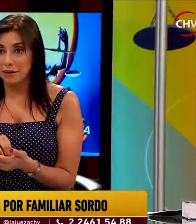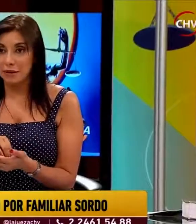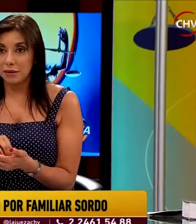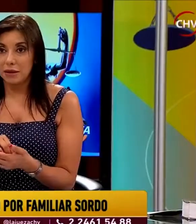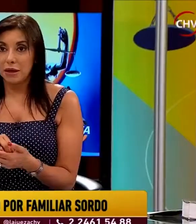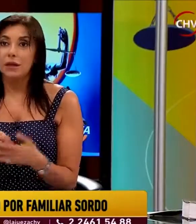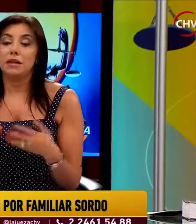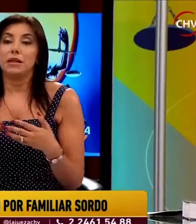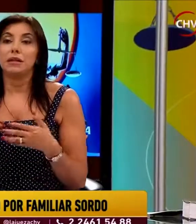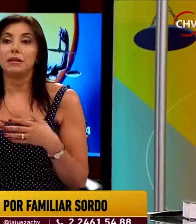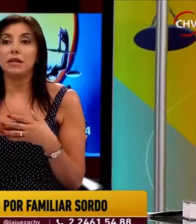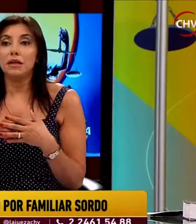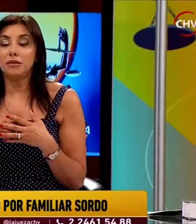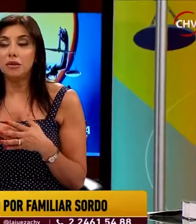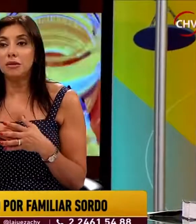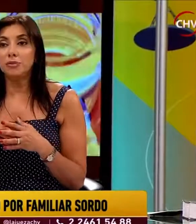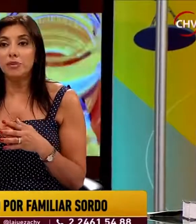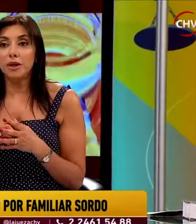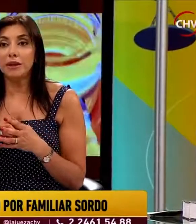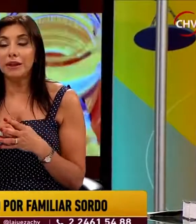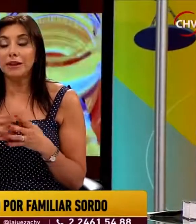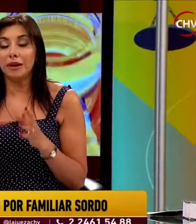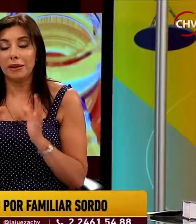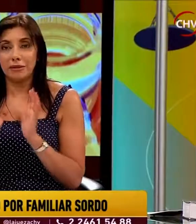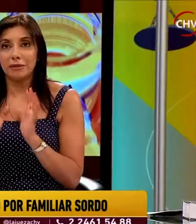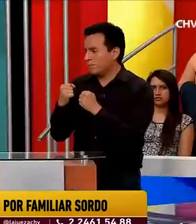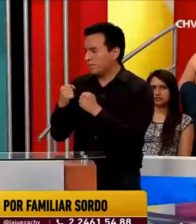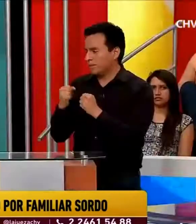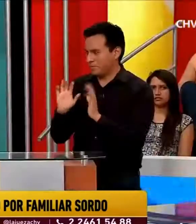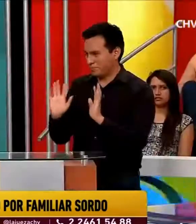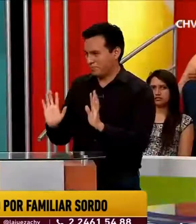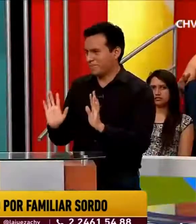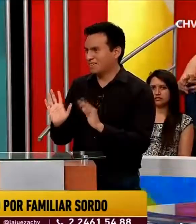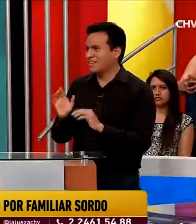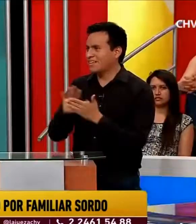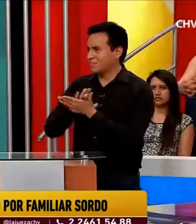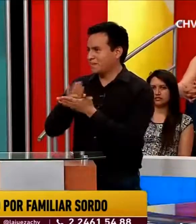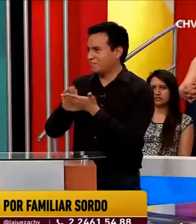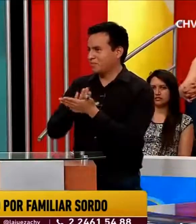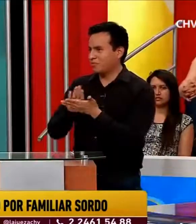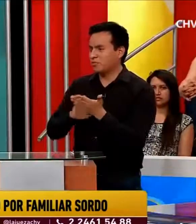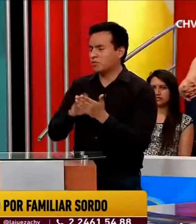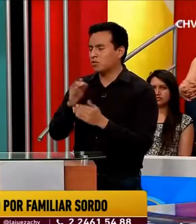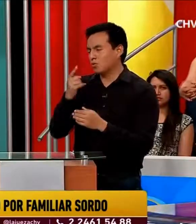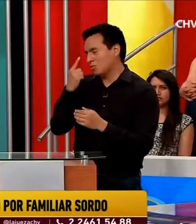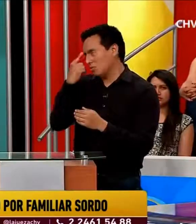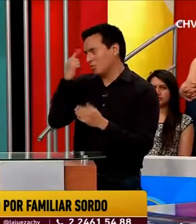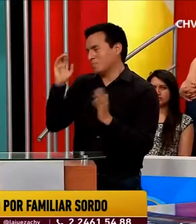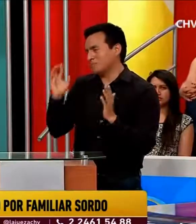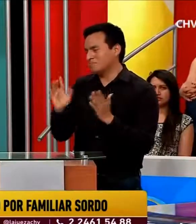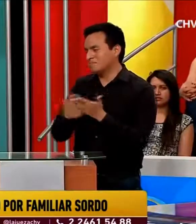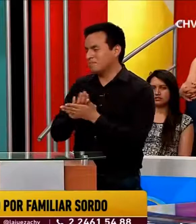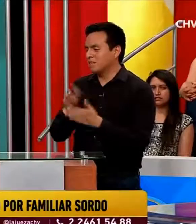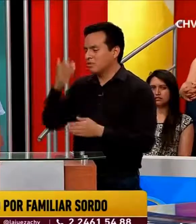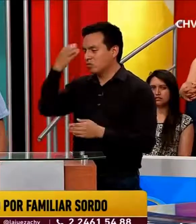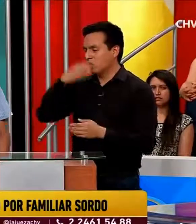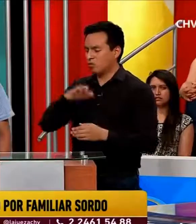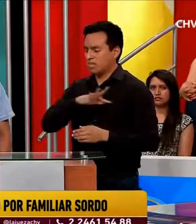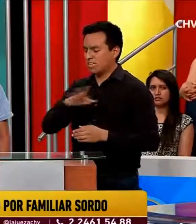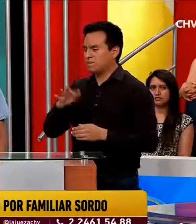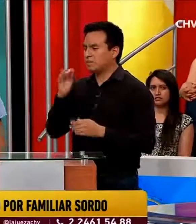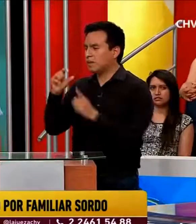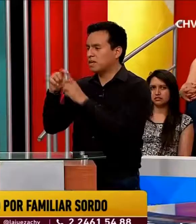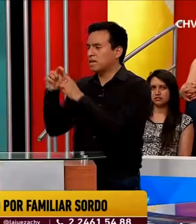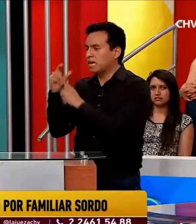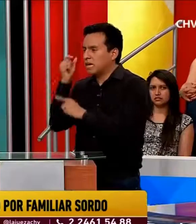grave. Si yo puedo entender, a ver, voy a decir un ejemplo bien, me entorpe. Yo francés entiendo unas